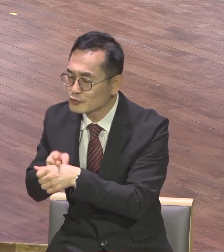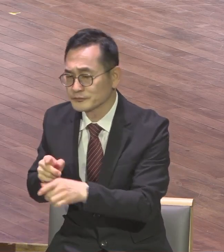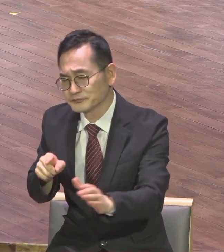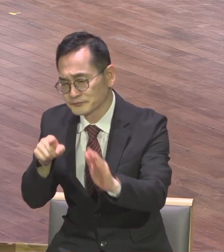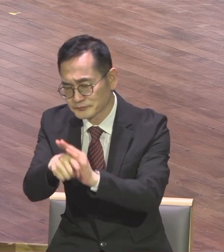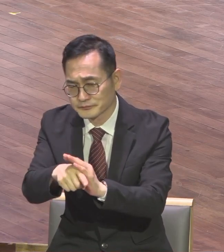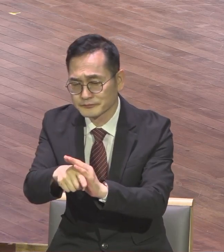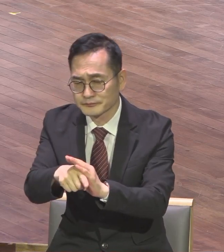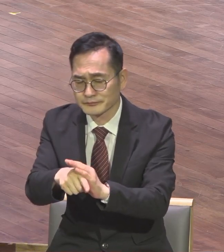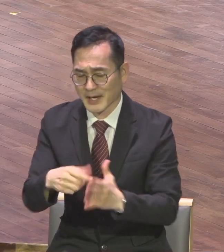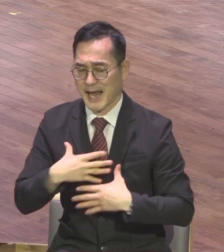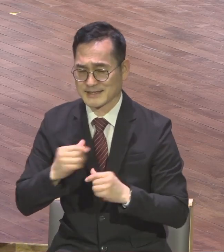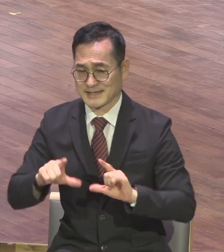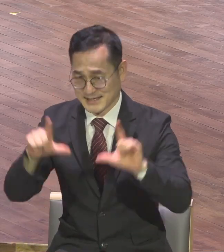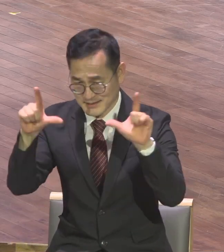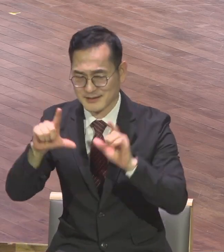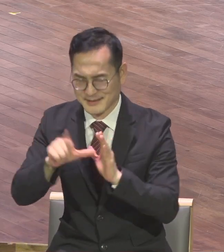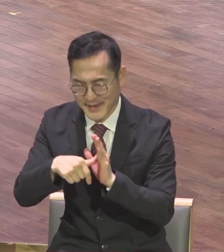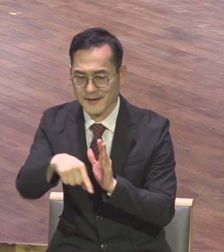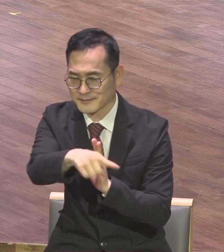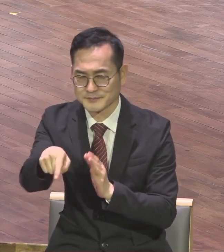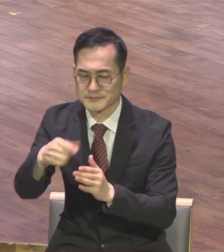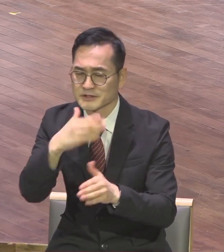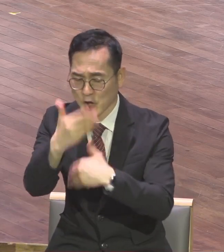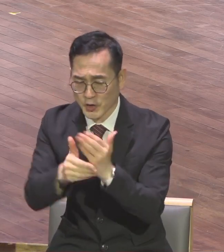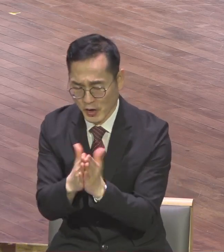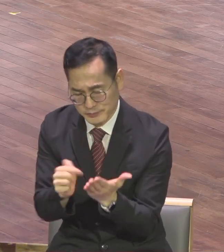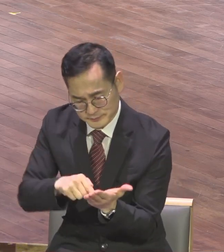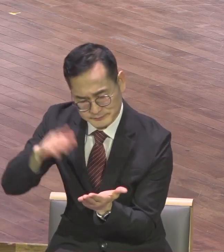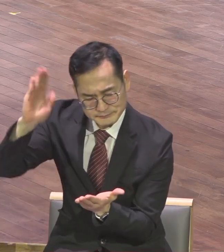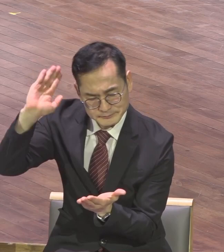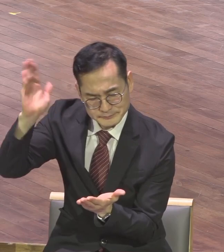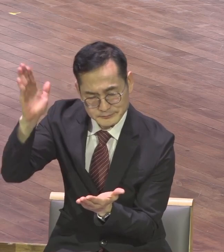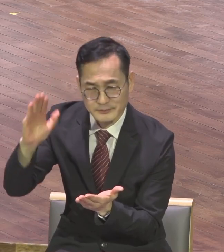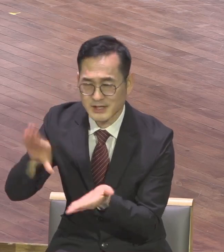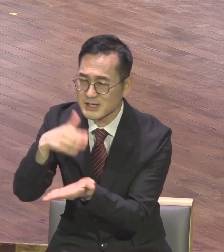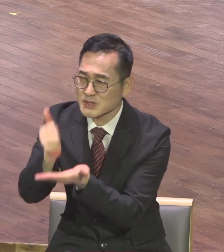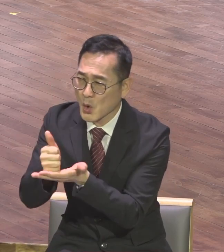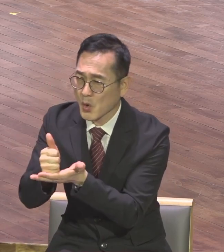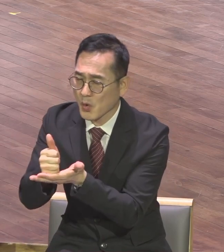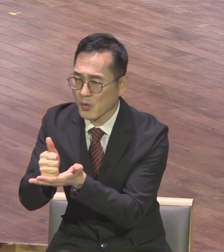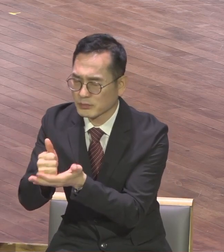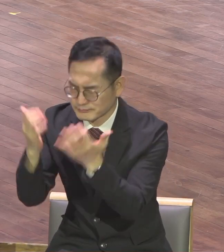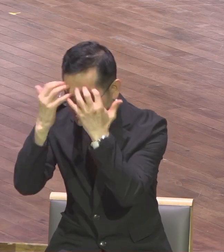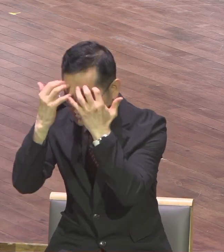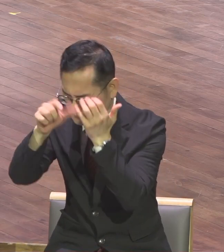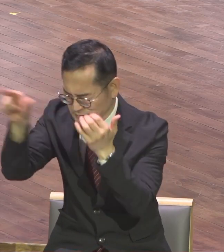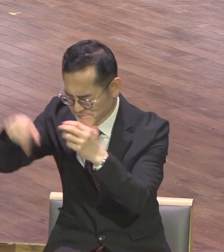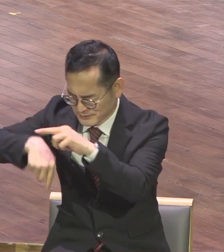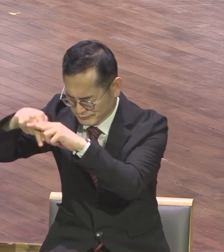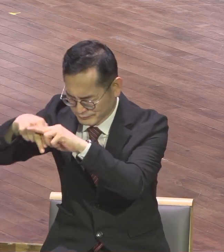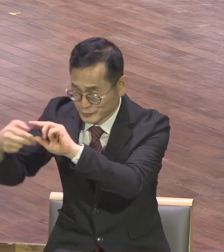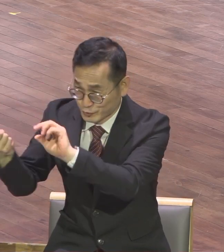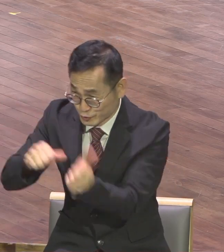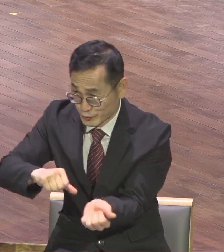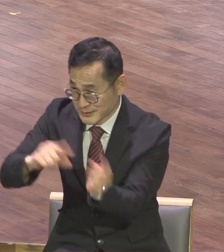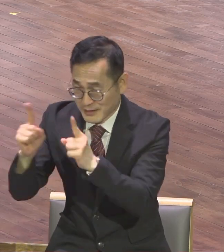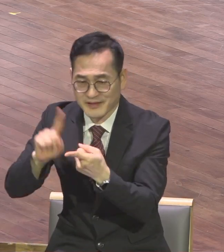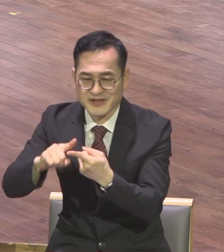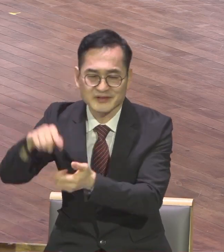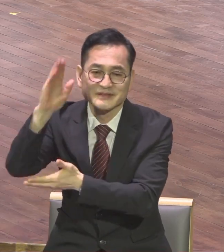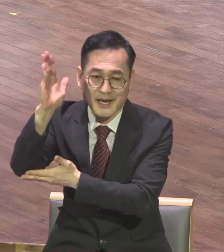새 안식일에 성경을 가지고 강론하며 뜻을 풀어 그리스도가 해를 받고 죽은 자 가운데서 다시 살아나야 할 것을 증언하고